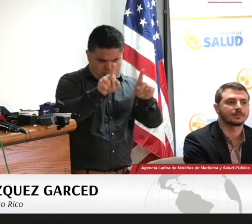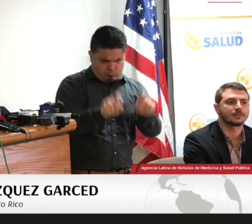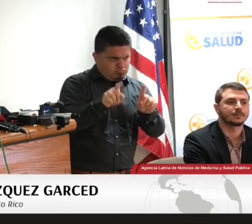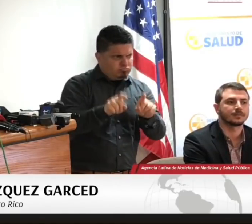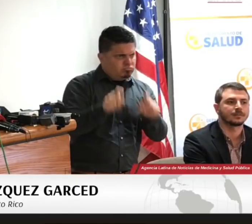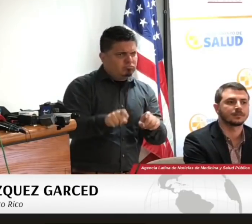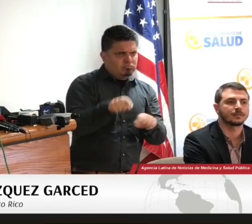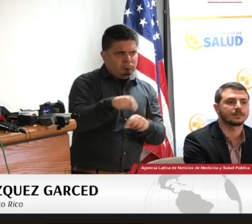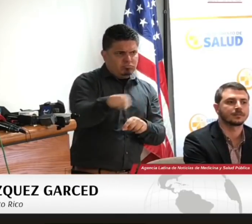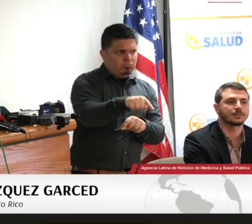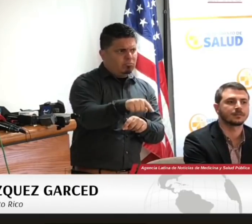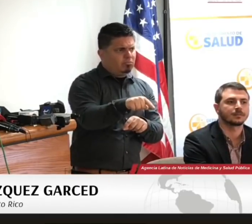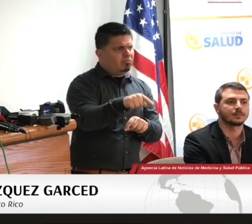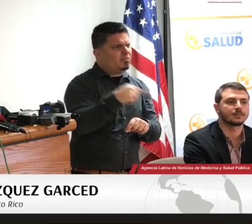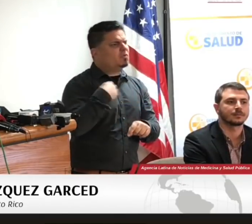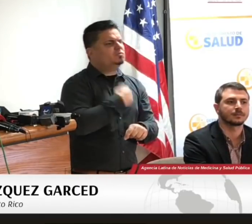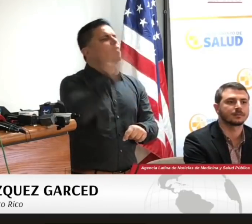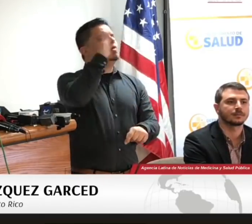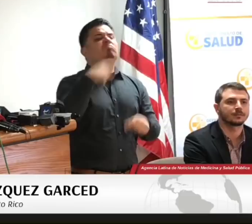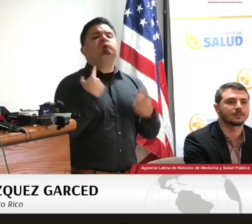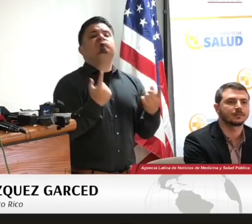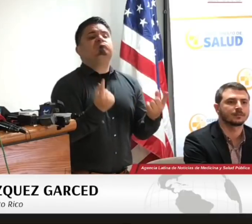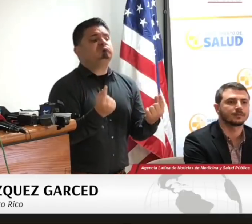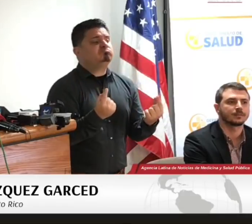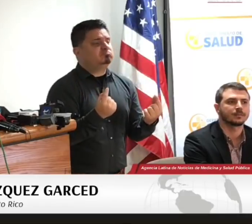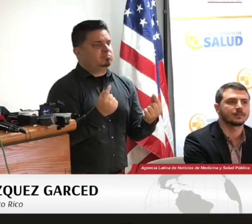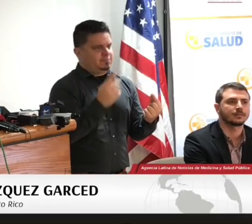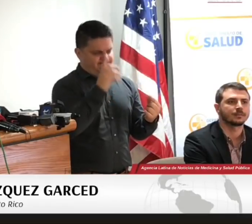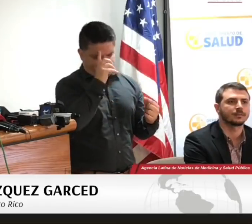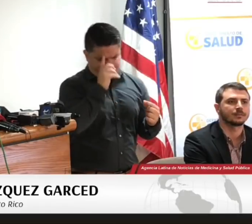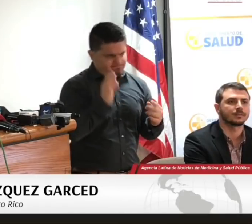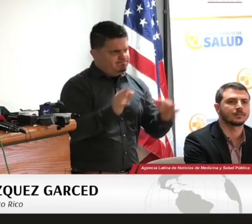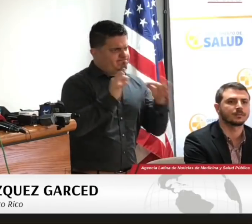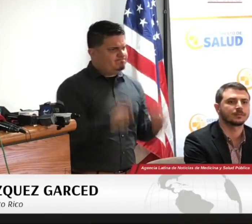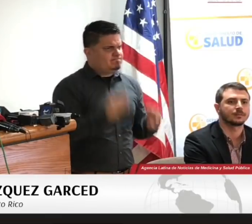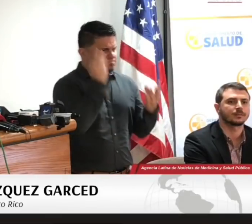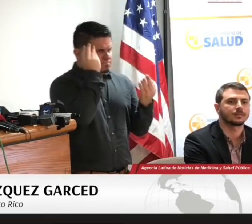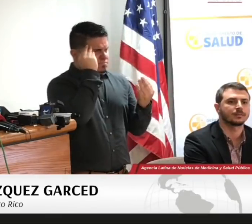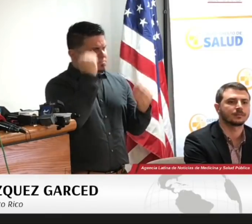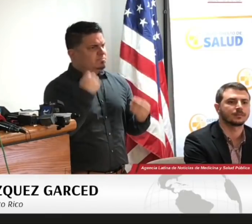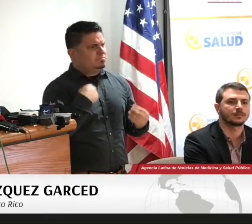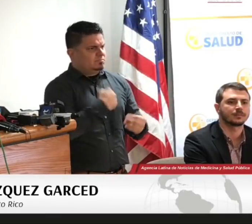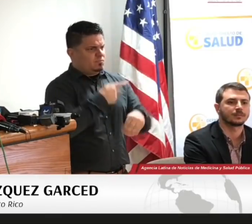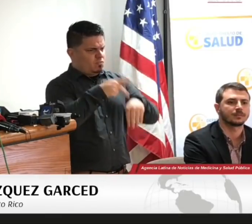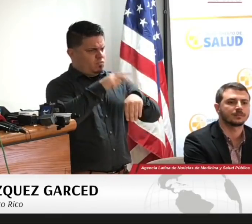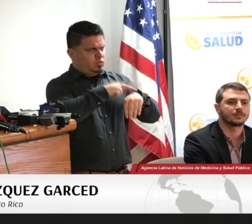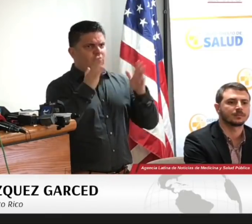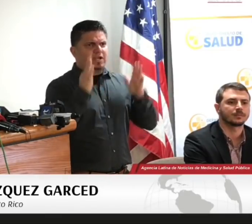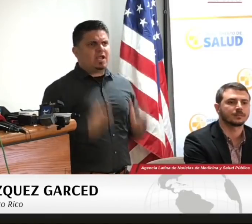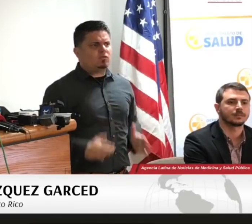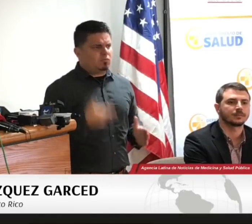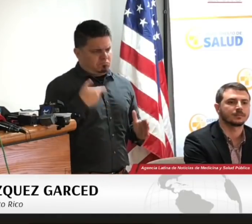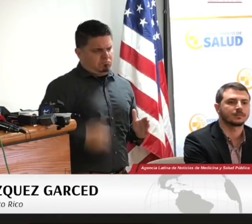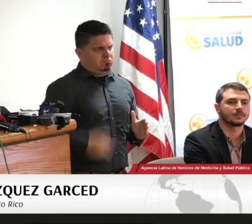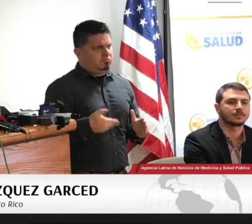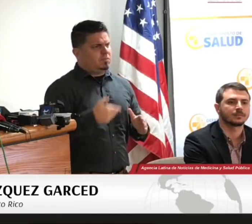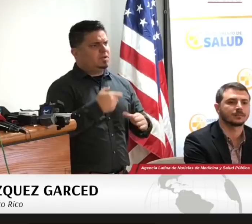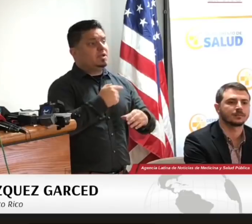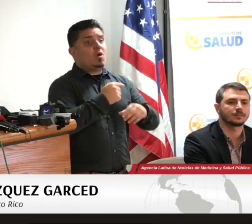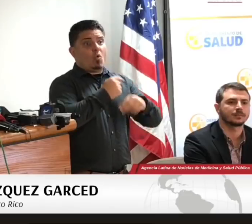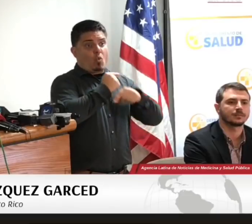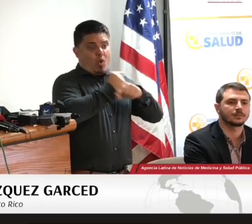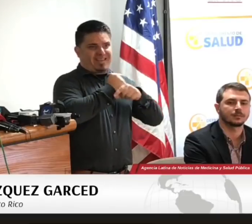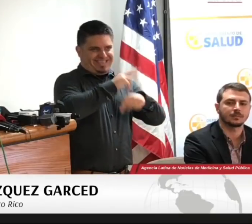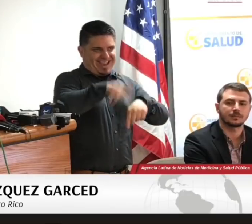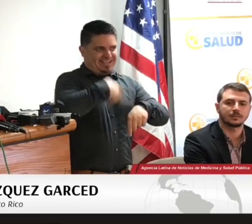control, vamos a tomar unas medidas para proteger a nuestros ciudadanos. Así que la Guardia Nacional se activa